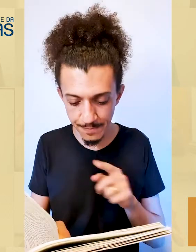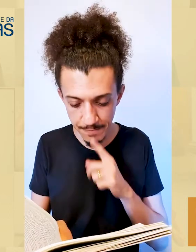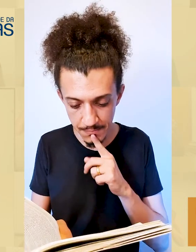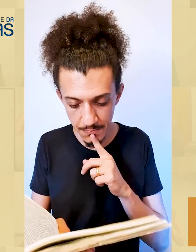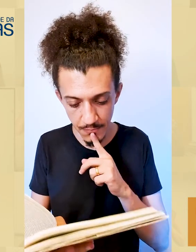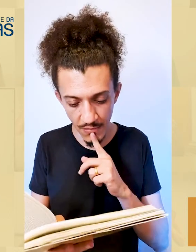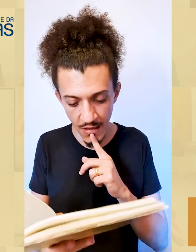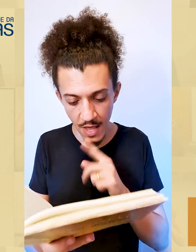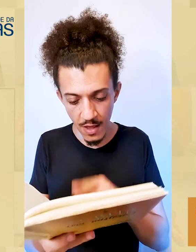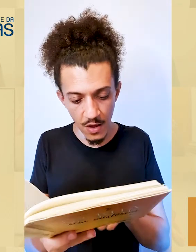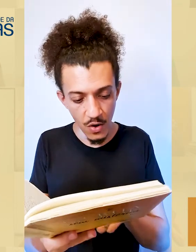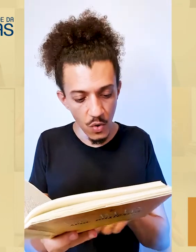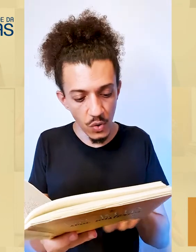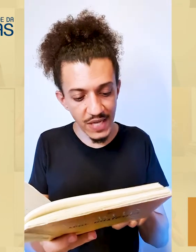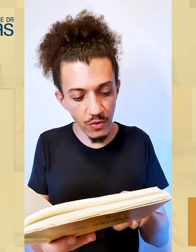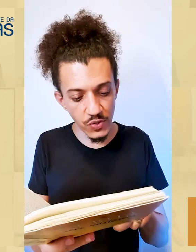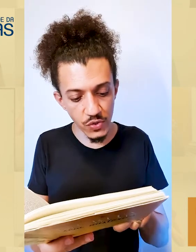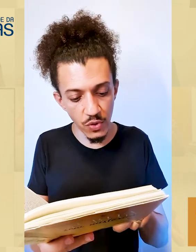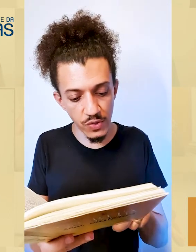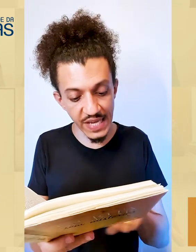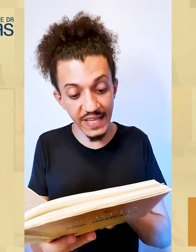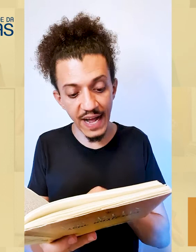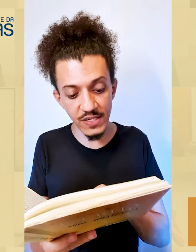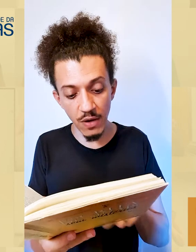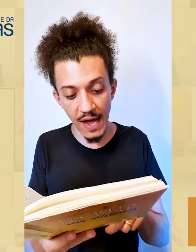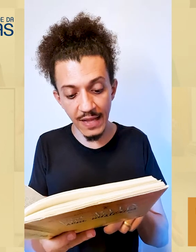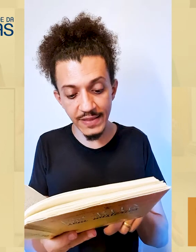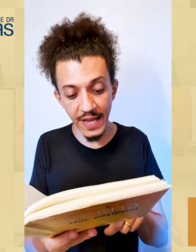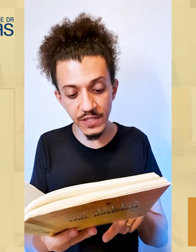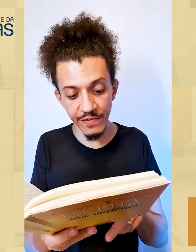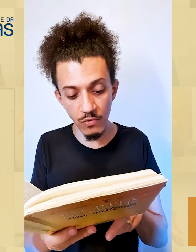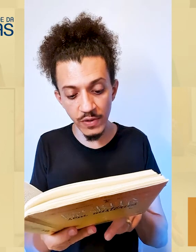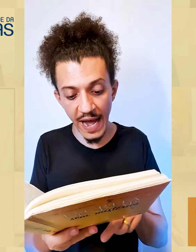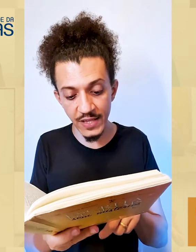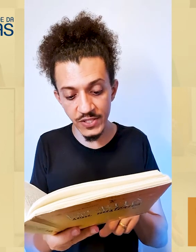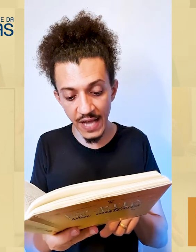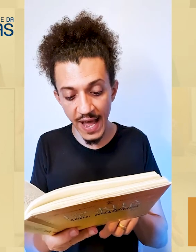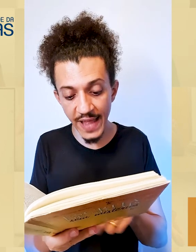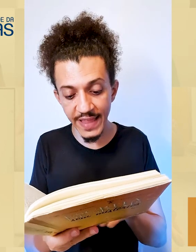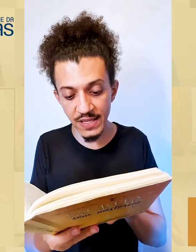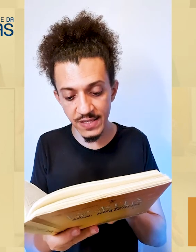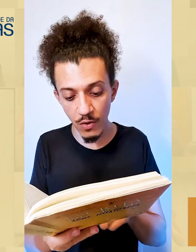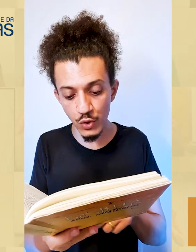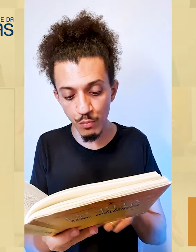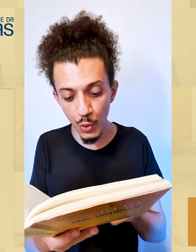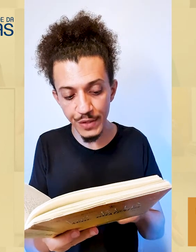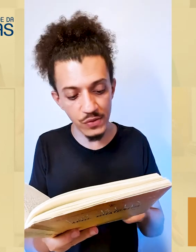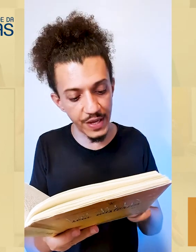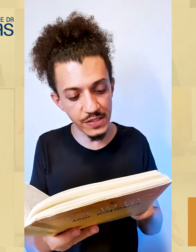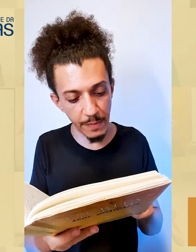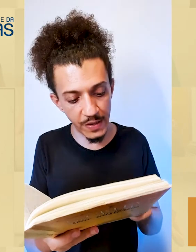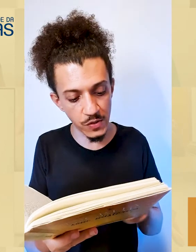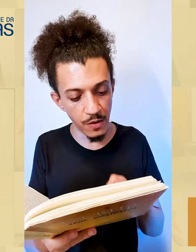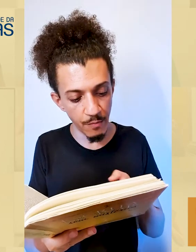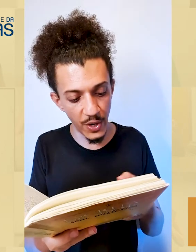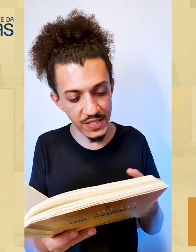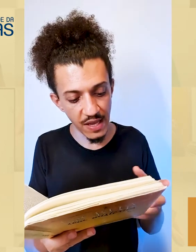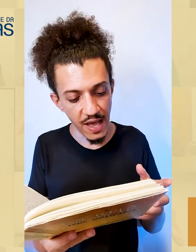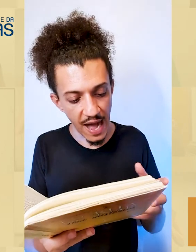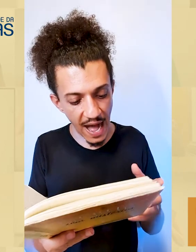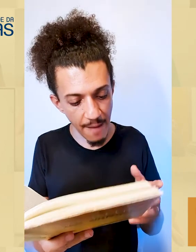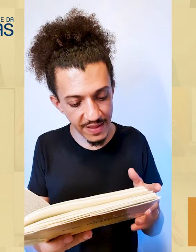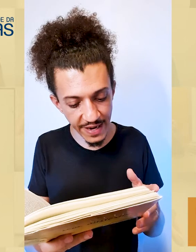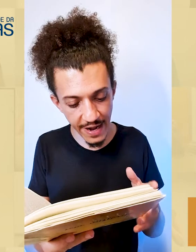sinais. Os alunos surdos em idade escolar têm dificuldade na retenção de muitos conhecimentos,